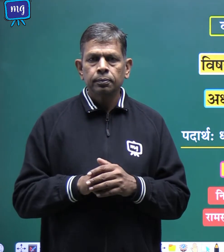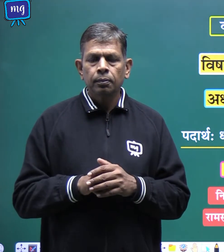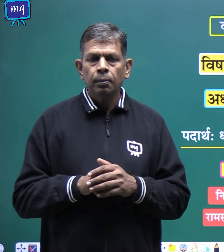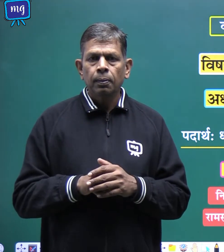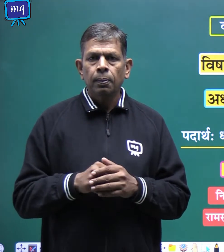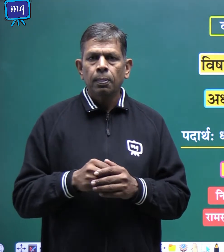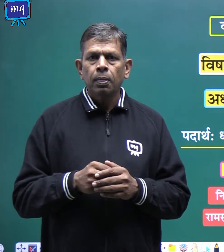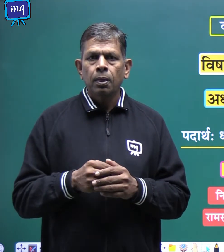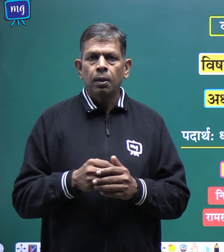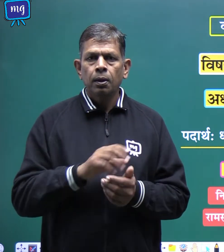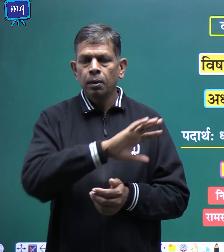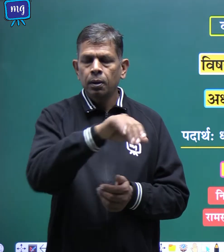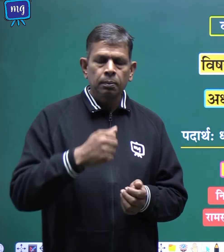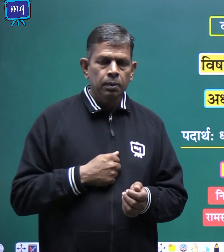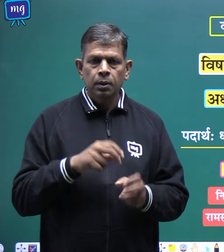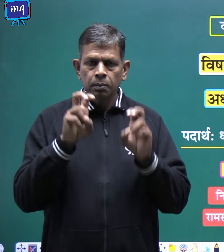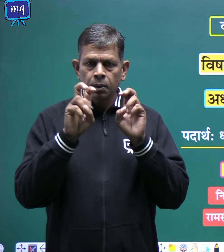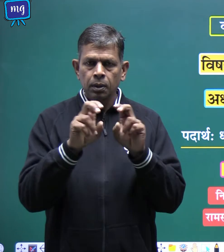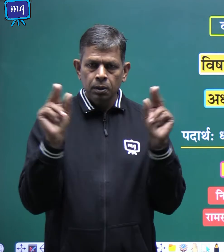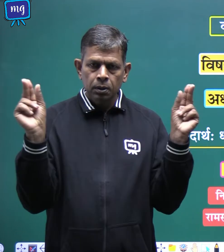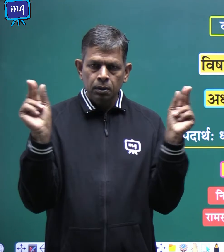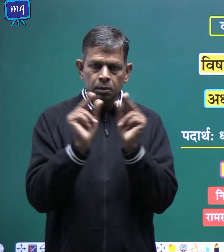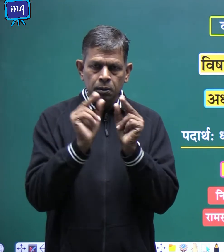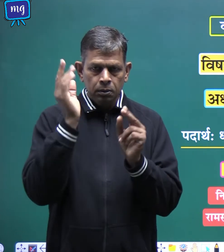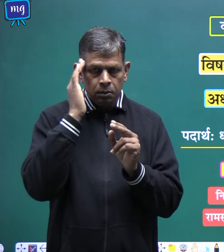हमने पाठ का सारांश जाना